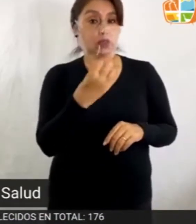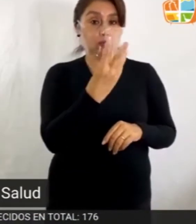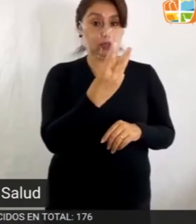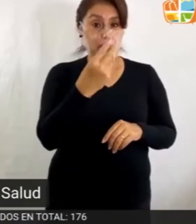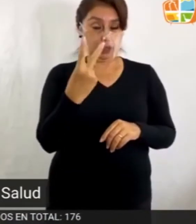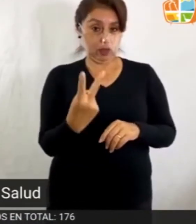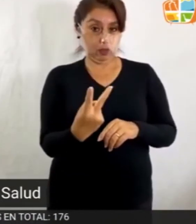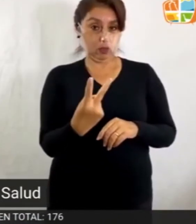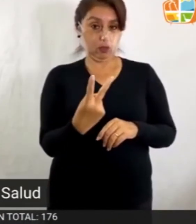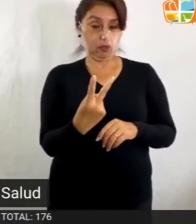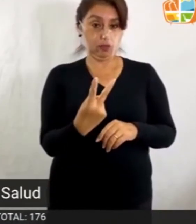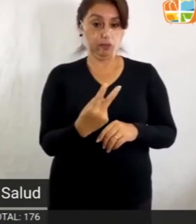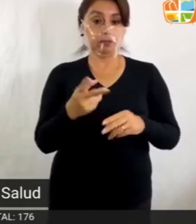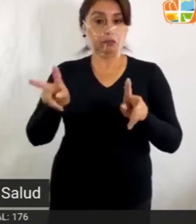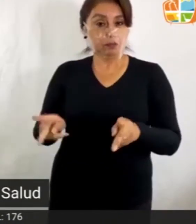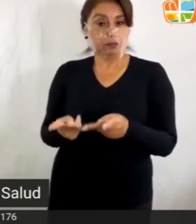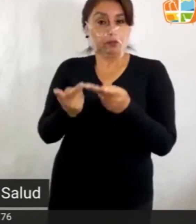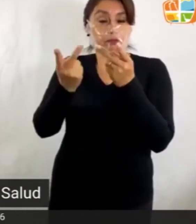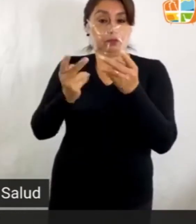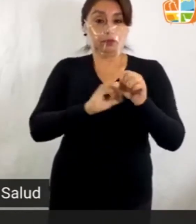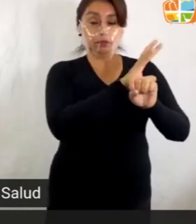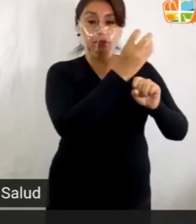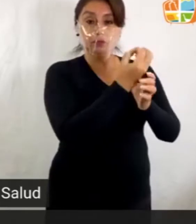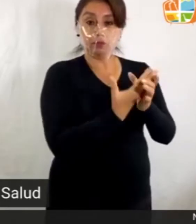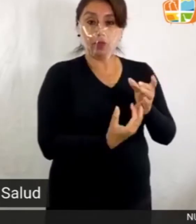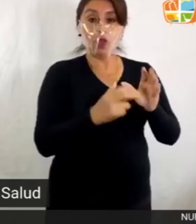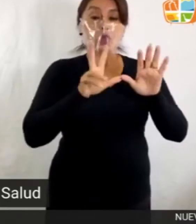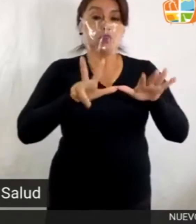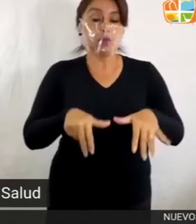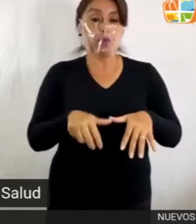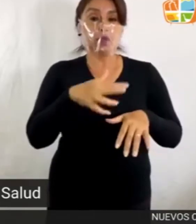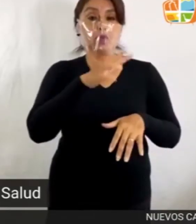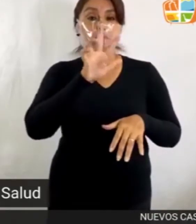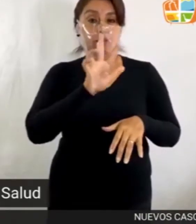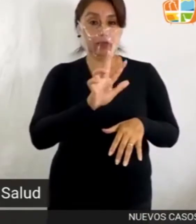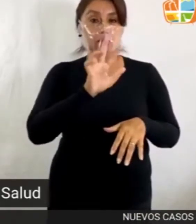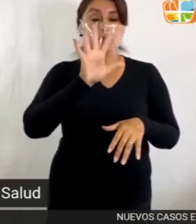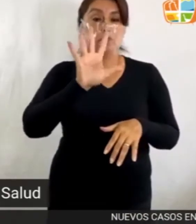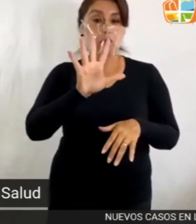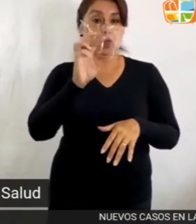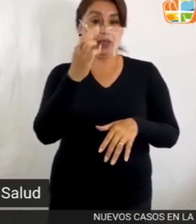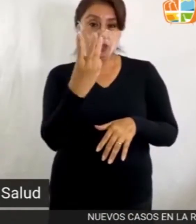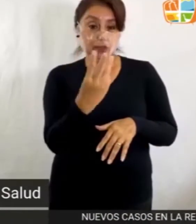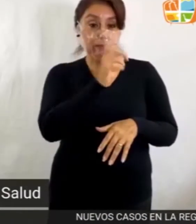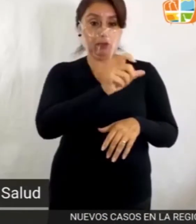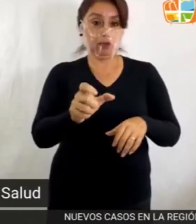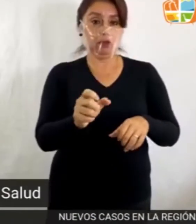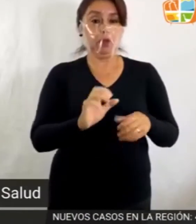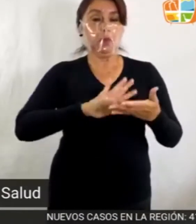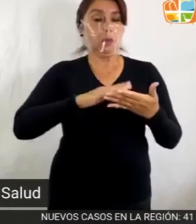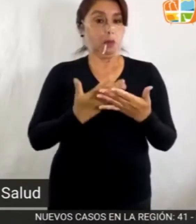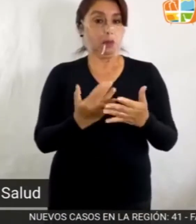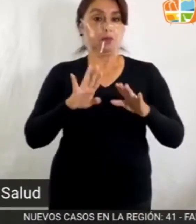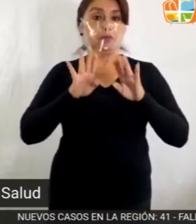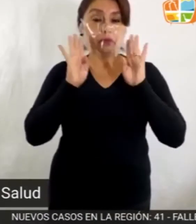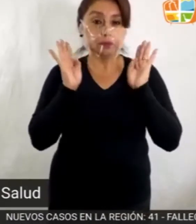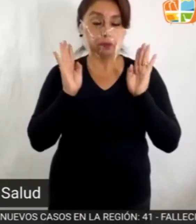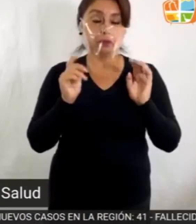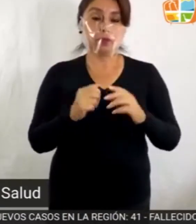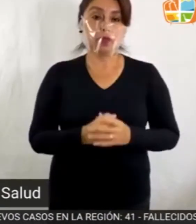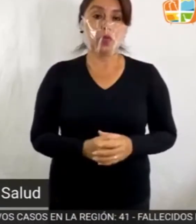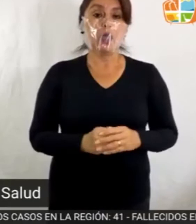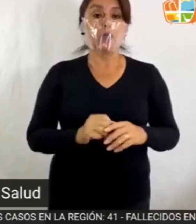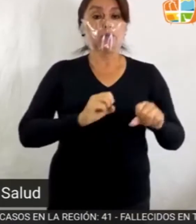832. Recuperados a la fecha, tenemos 8.953 pacientes. La positividad de hoy